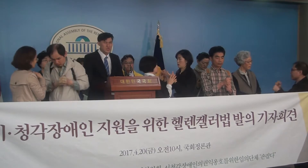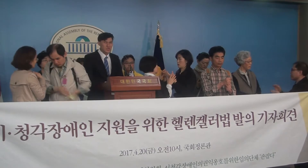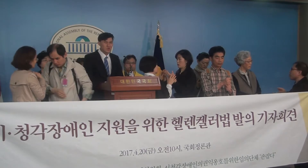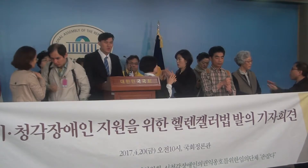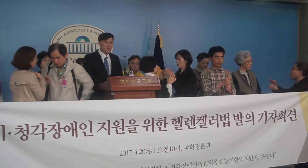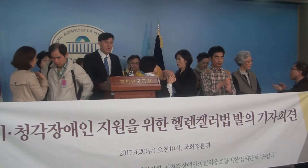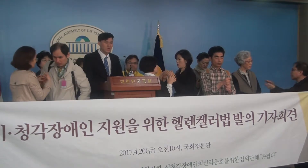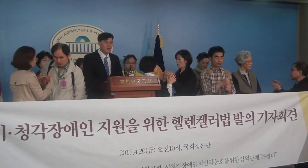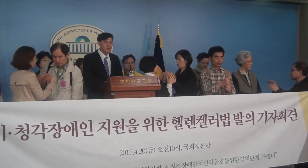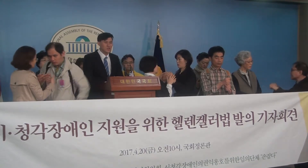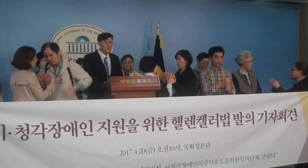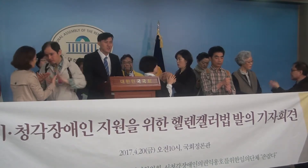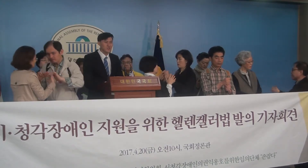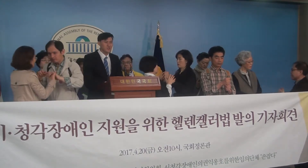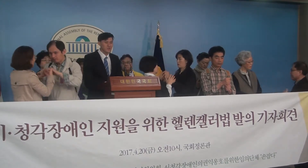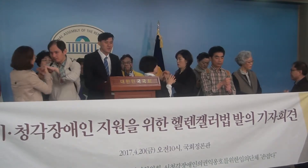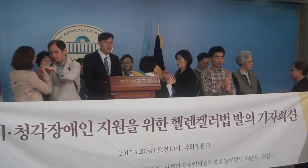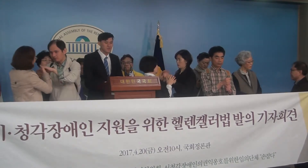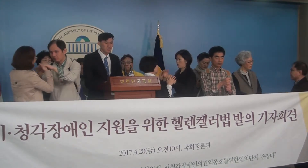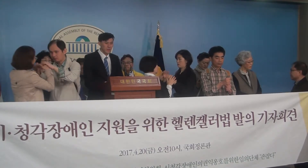보급하는 시스템을 도입해야 할 것입니다.